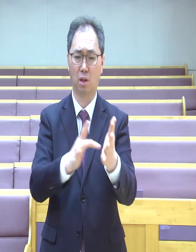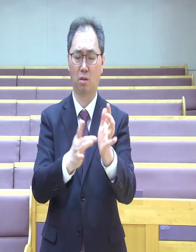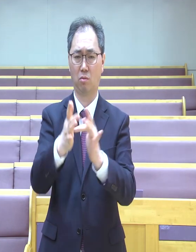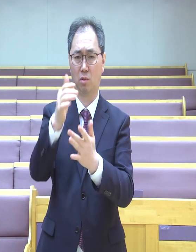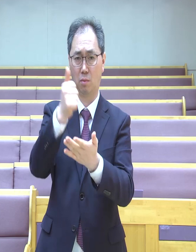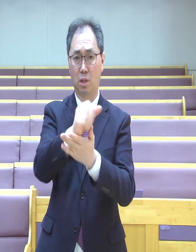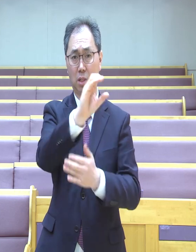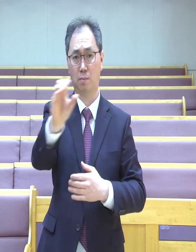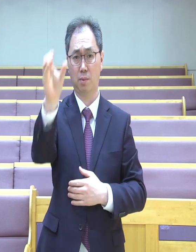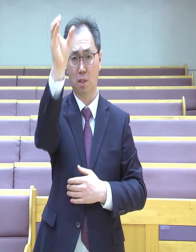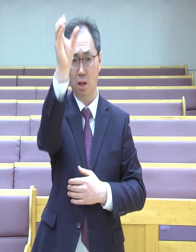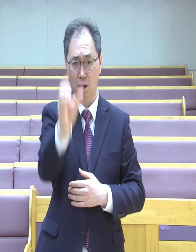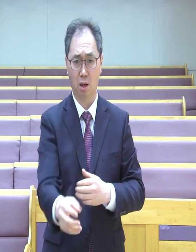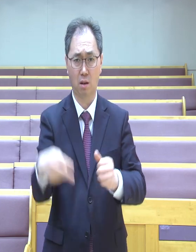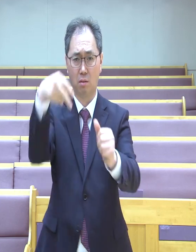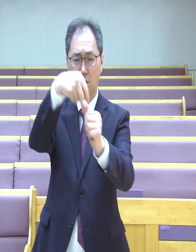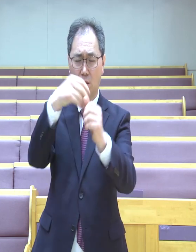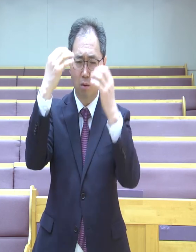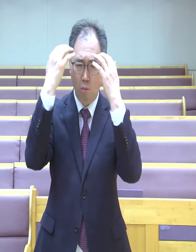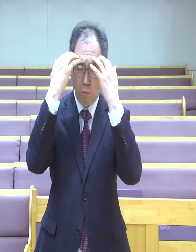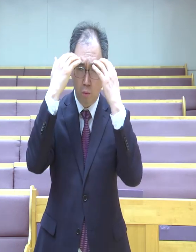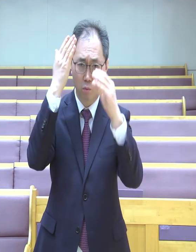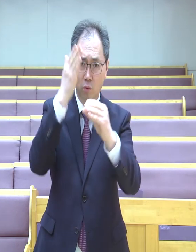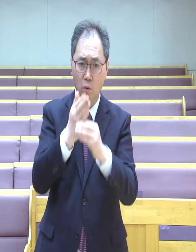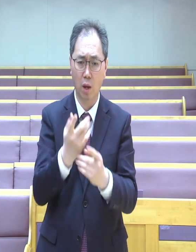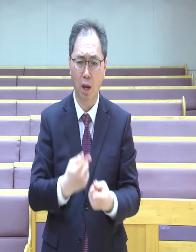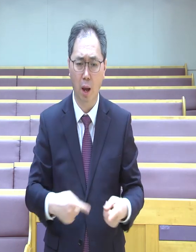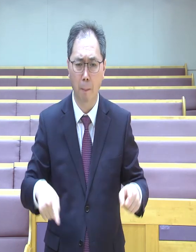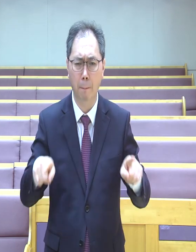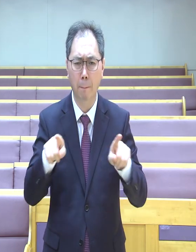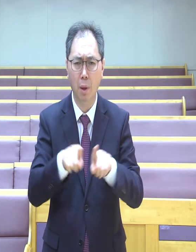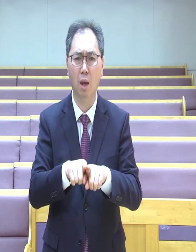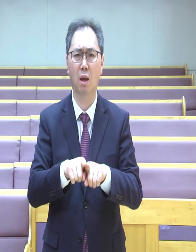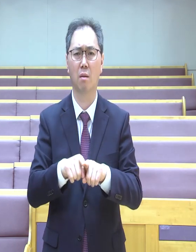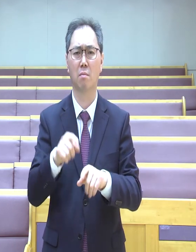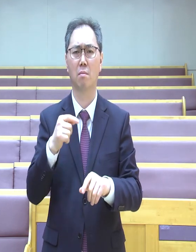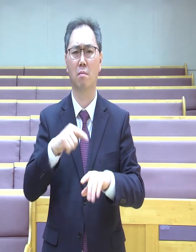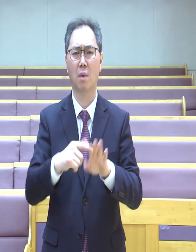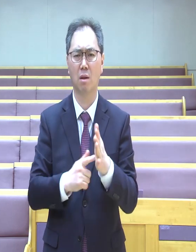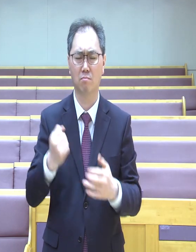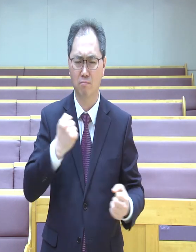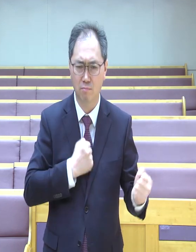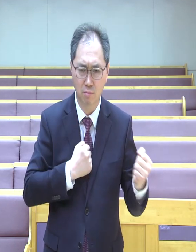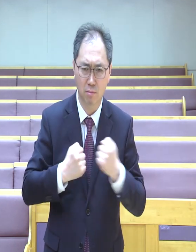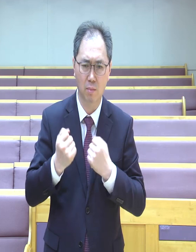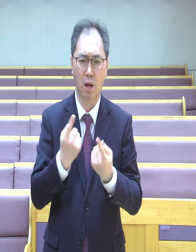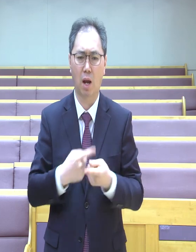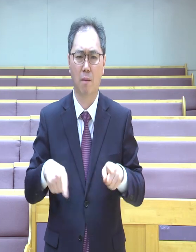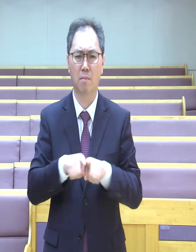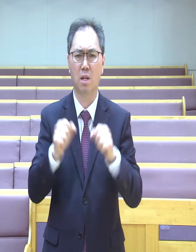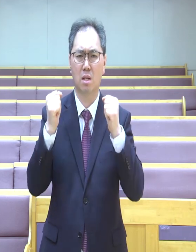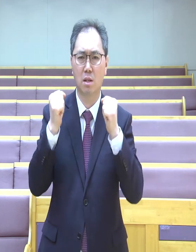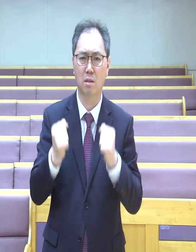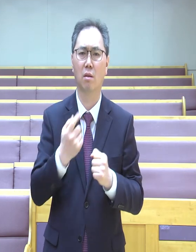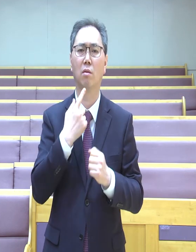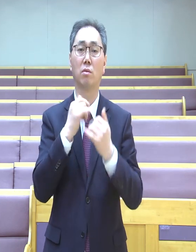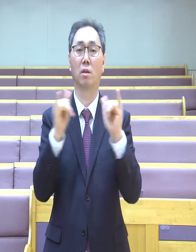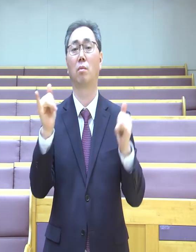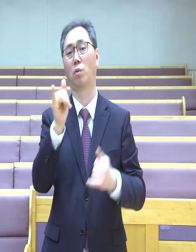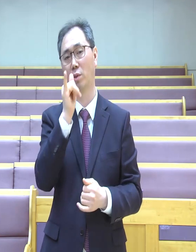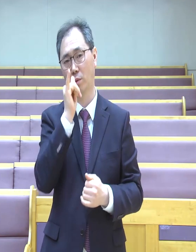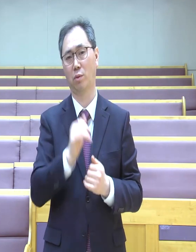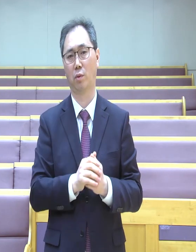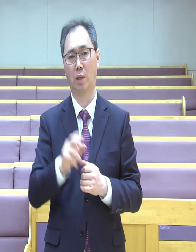고통당하실 때에 함께 아파하며 그 곁을 지켰던 사람들이 있었습니다. 오늘